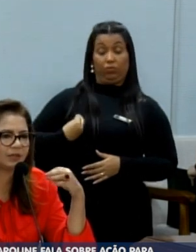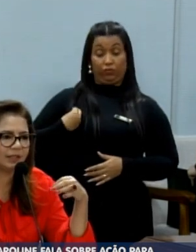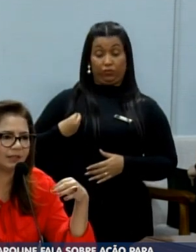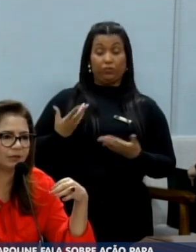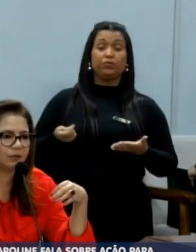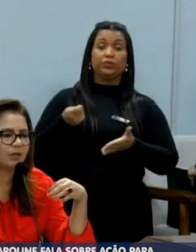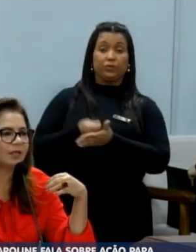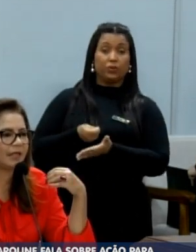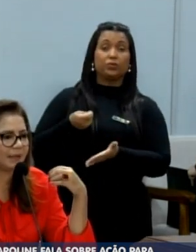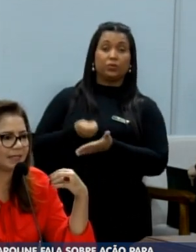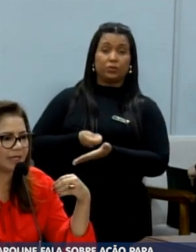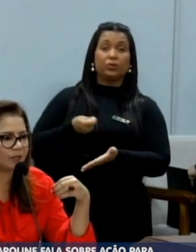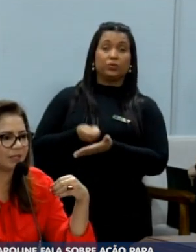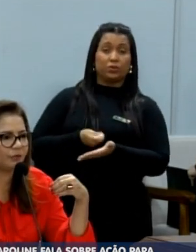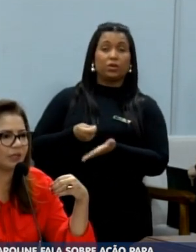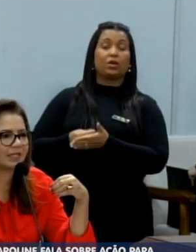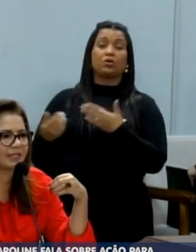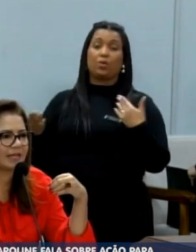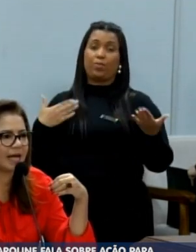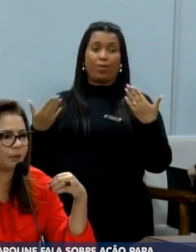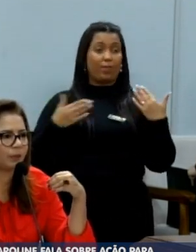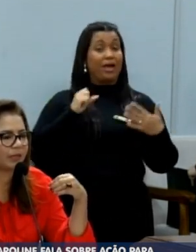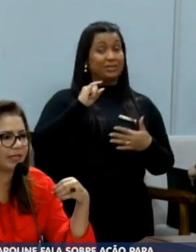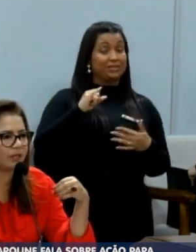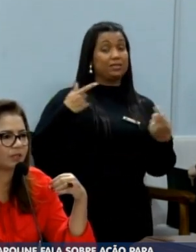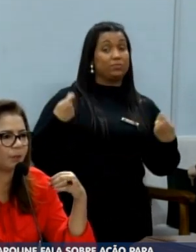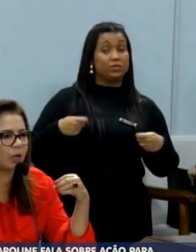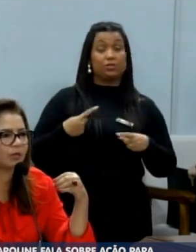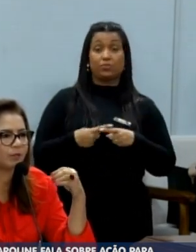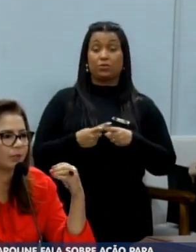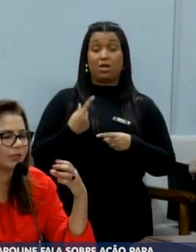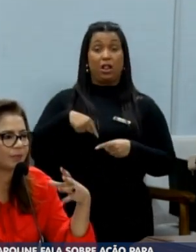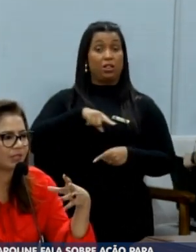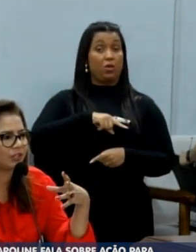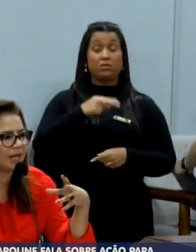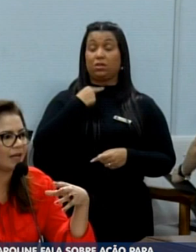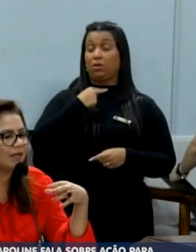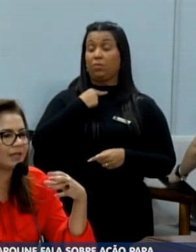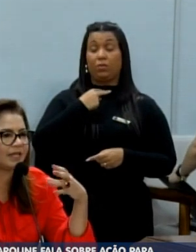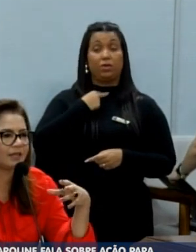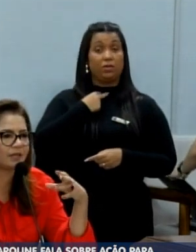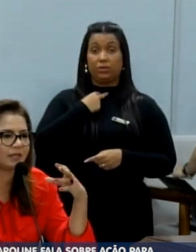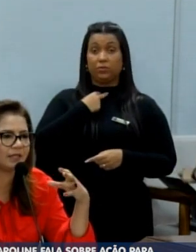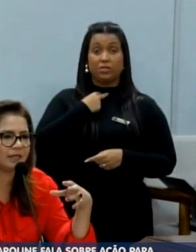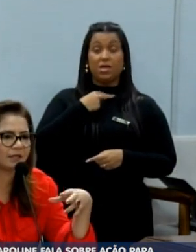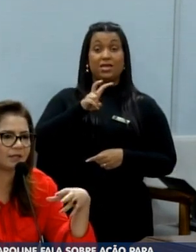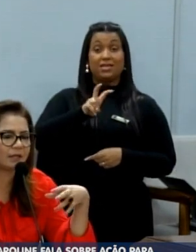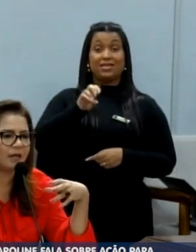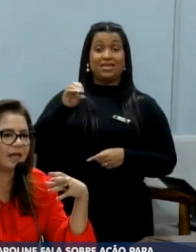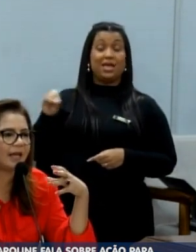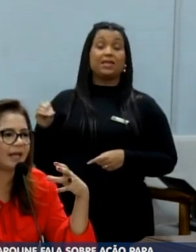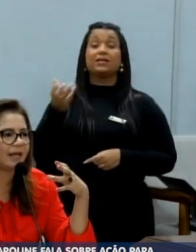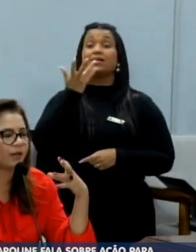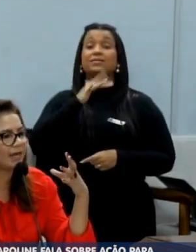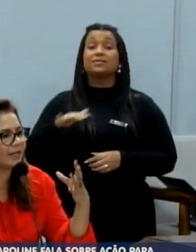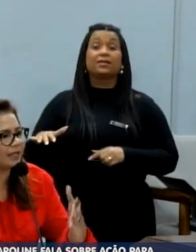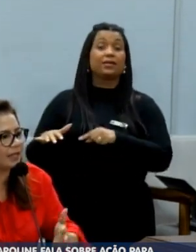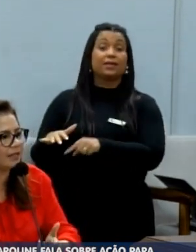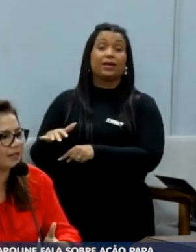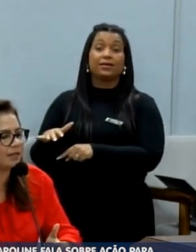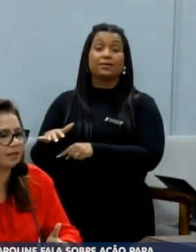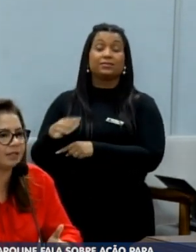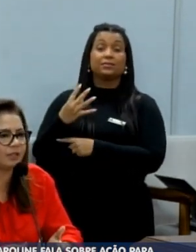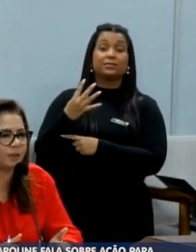aqui lutando, debatendo se for necessário, porque nós não podemos deixar 500 crianças e